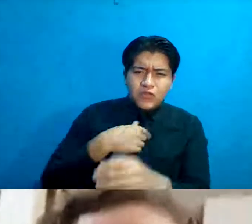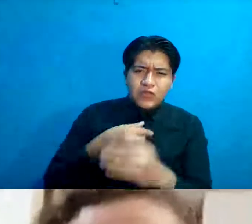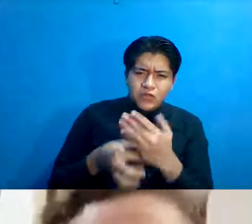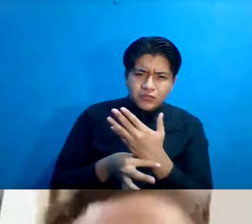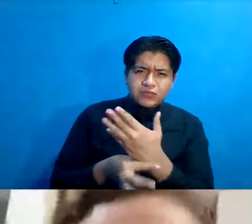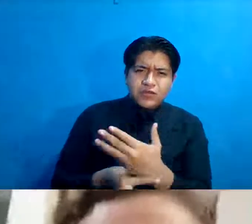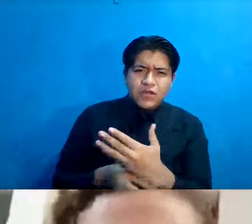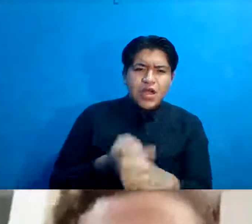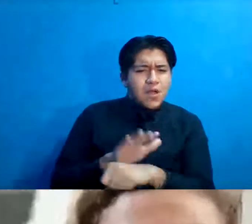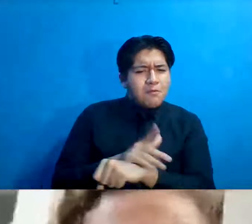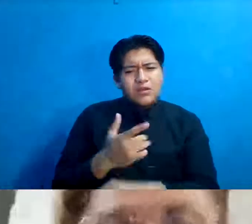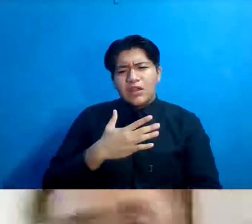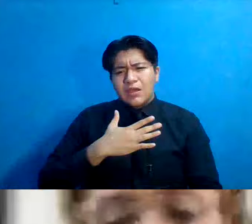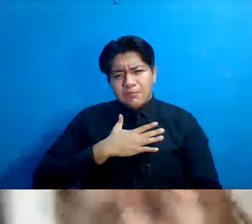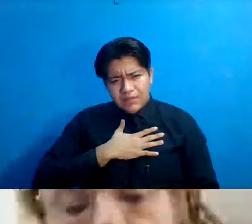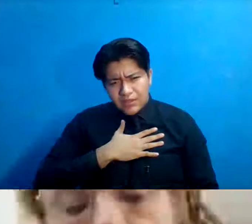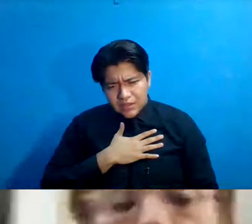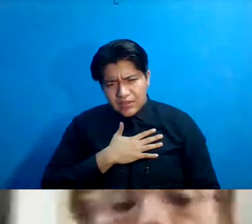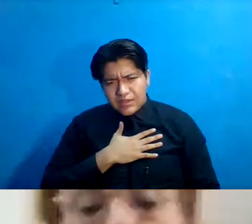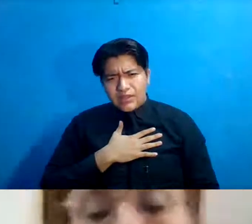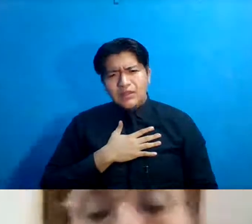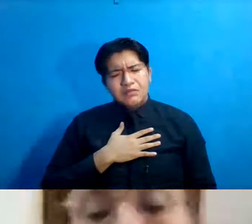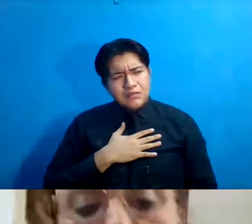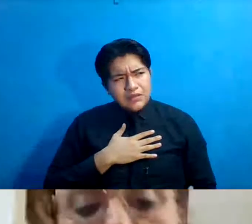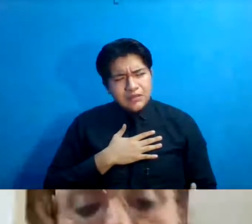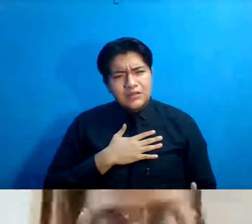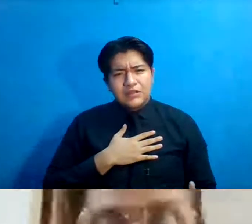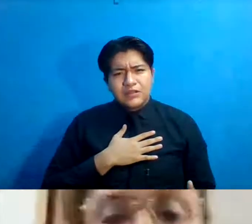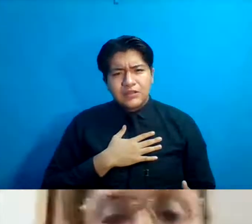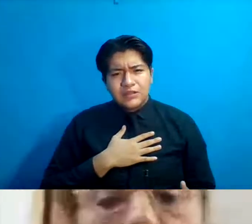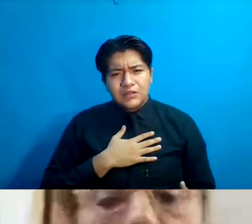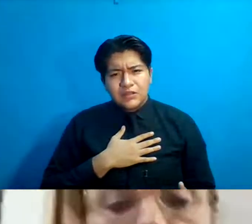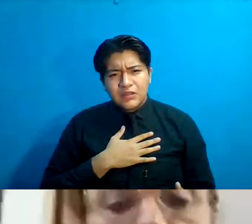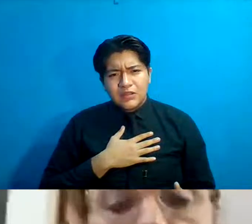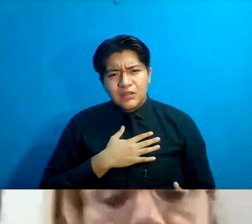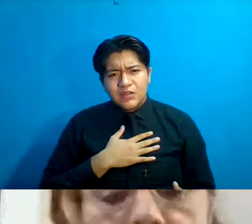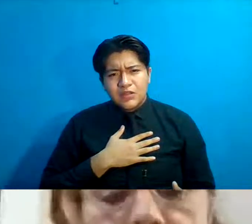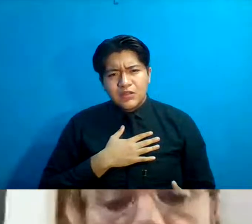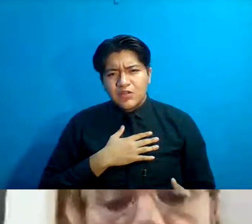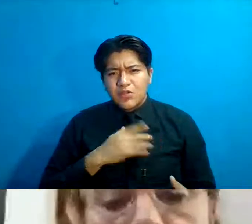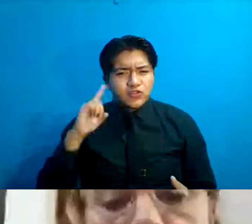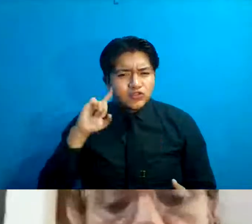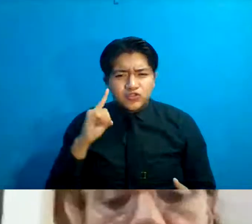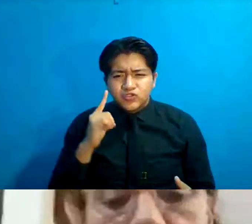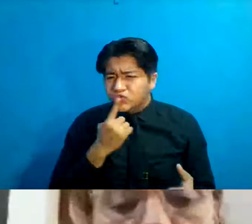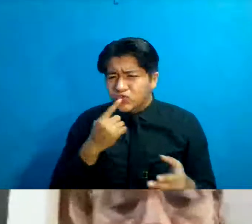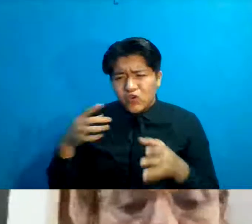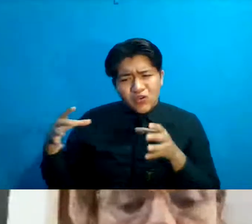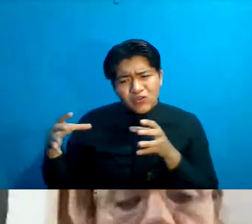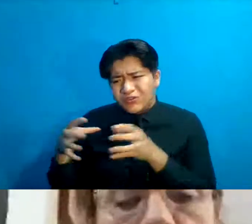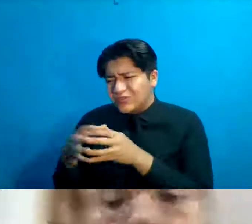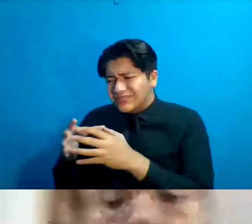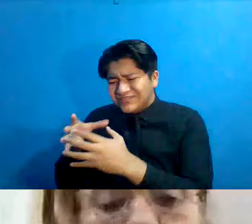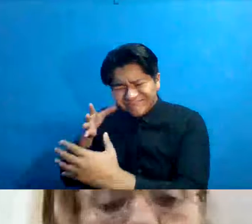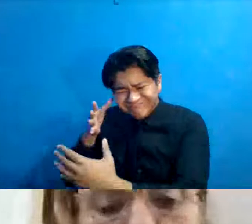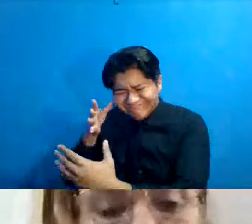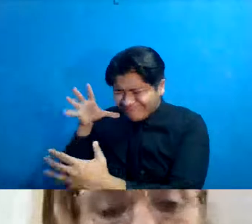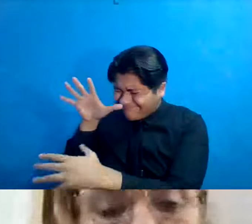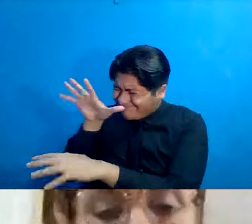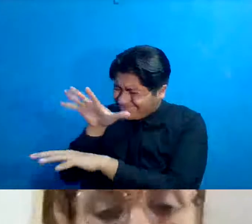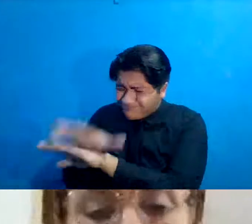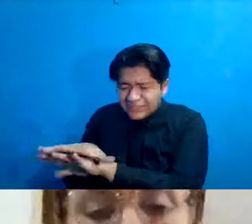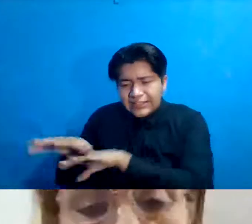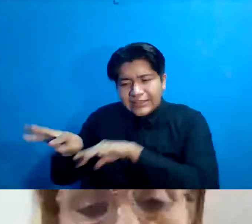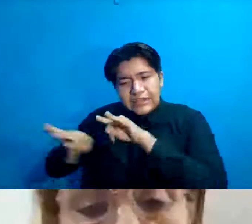a mí me gusta siempre, pues, pues realzar y trabajar con sordos. Es vital que,